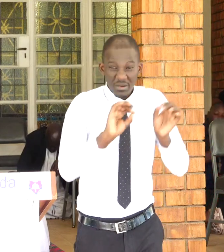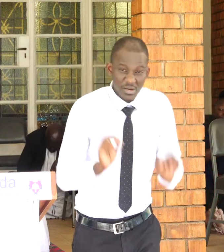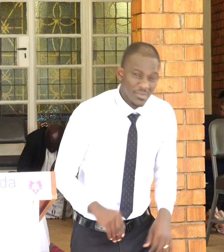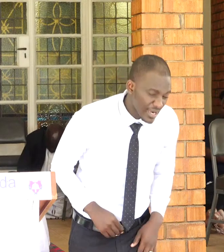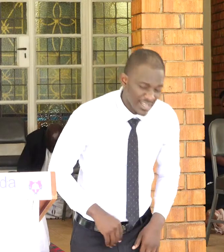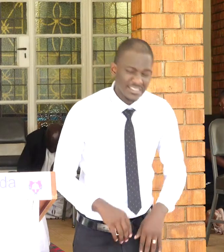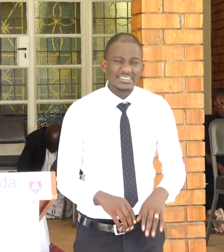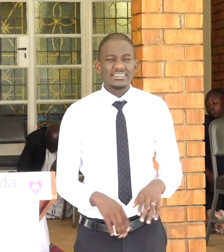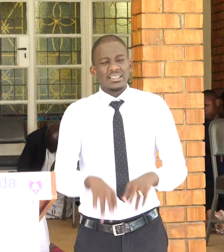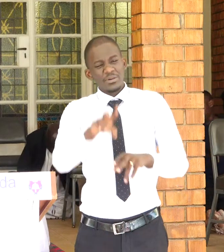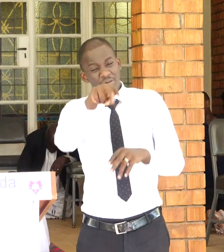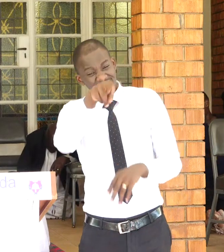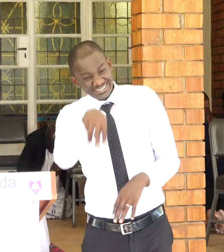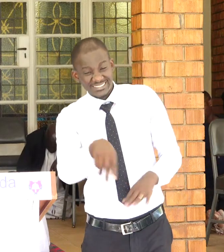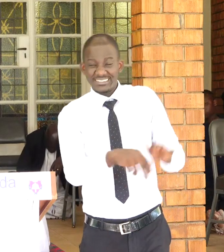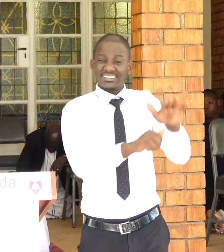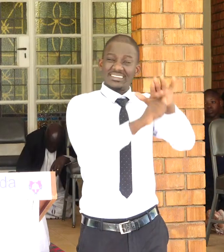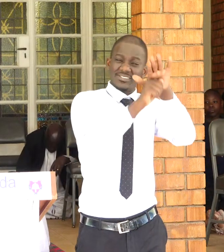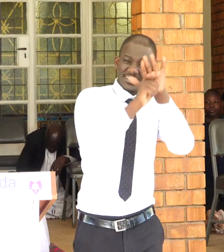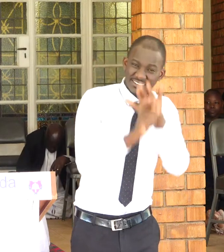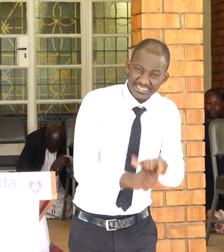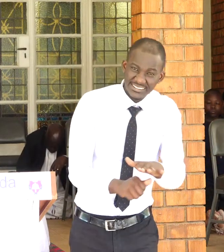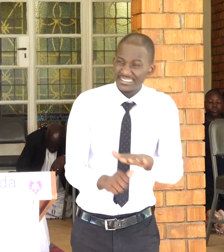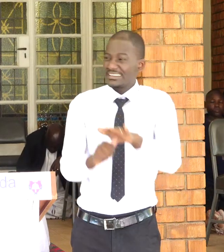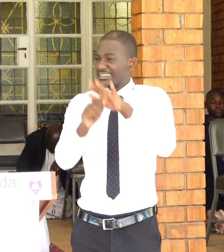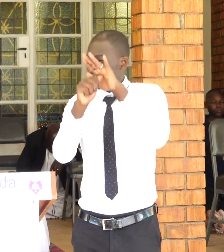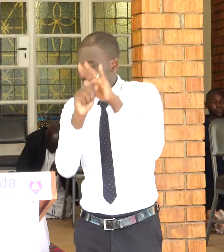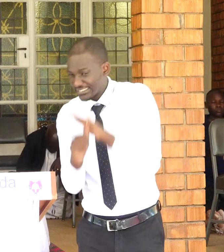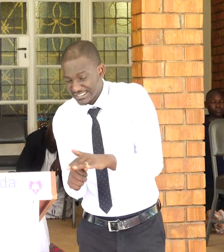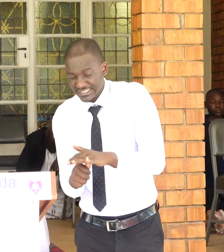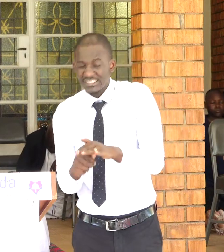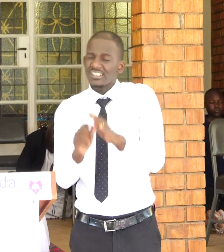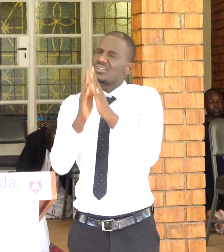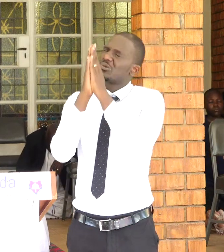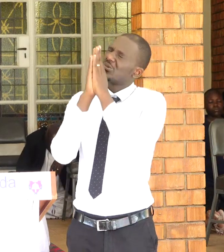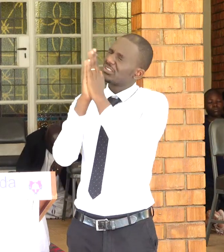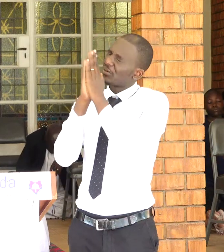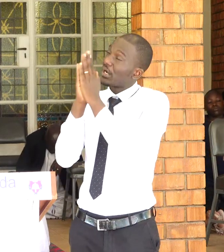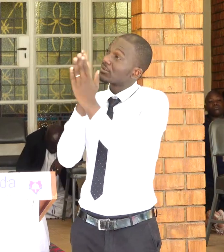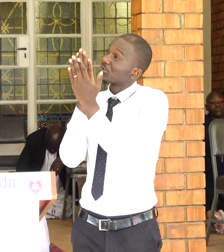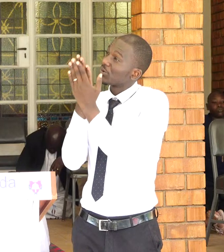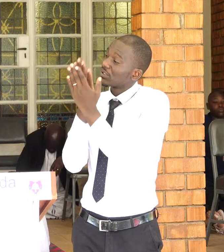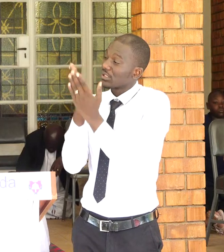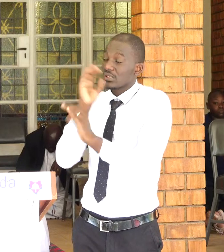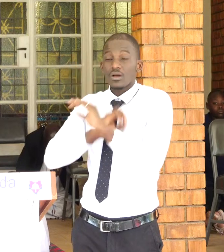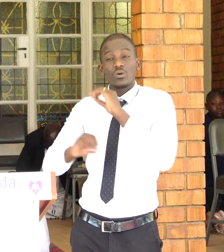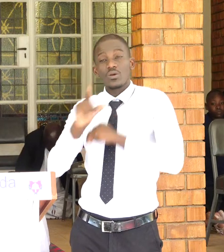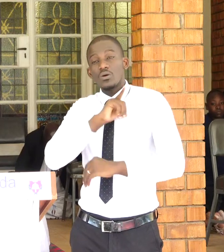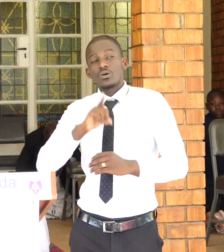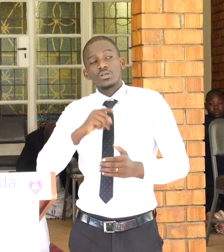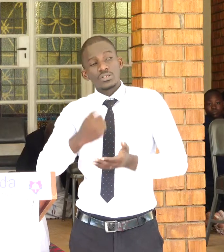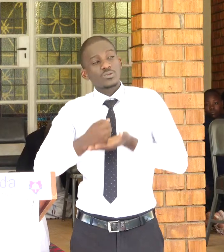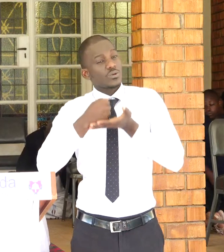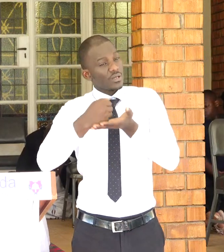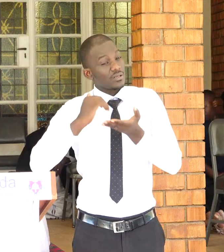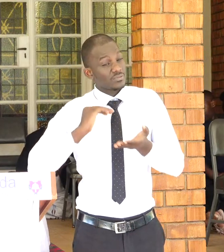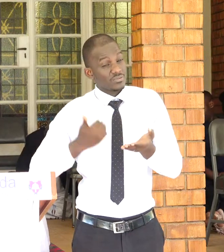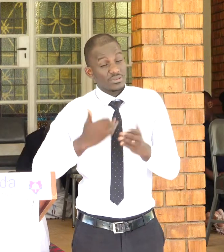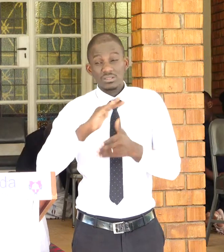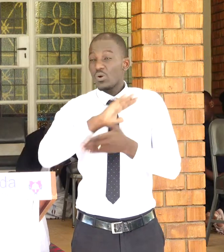babagatika nga bakozesa amateeka agaviira ddala ew'omubi tukwegayira ayi mukama oyamba abakyala mu nsi